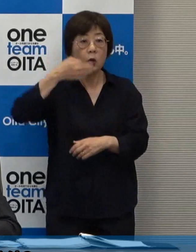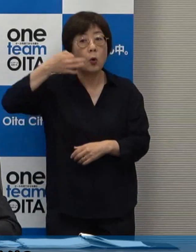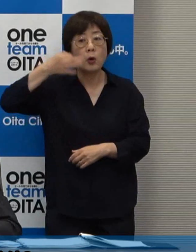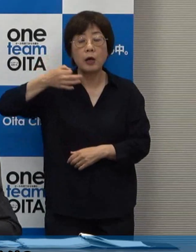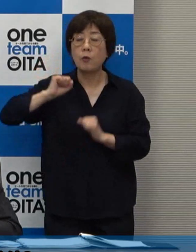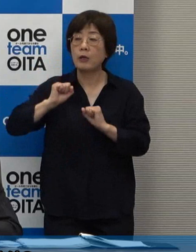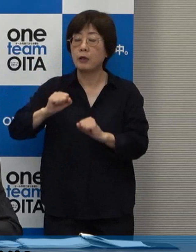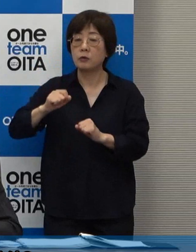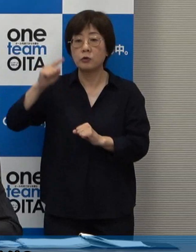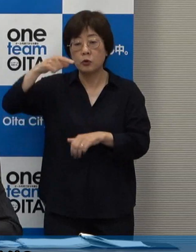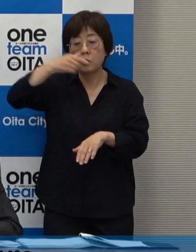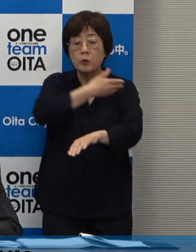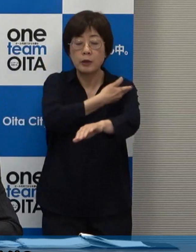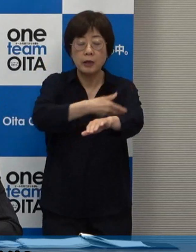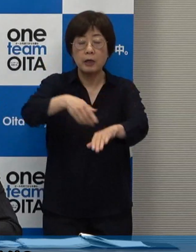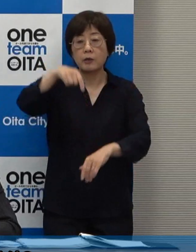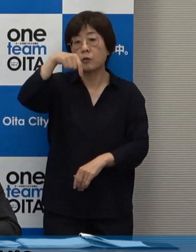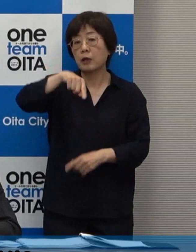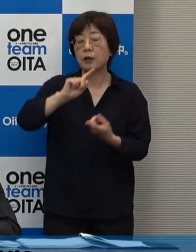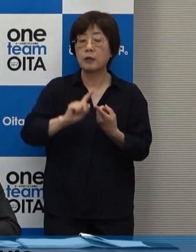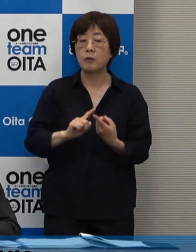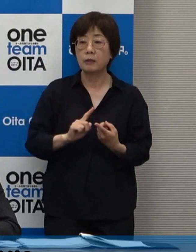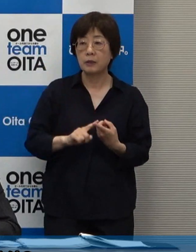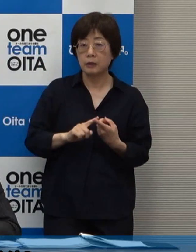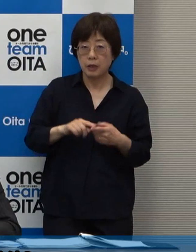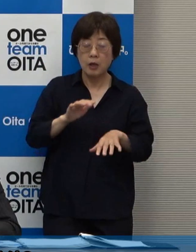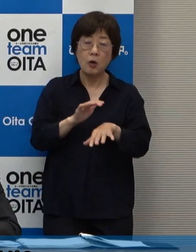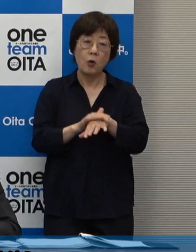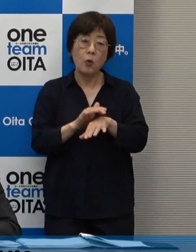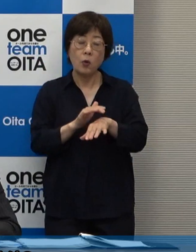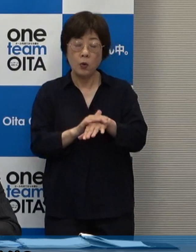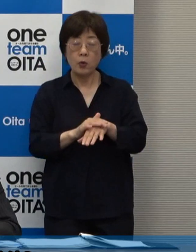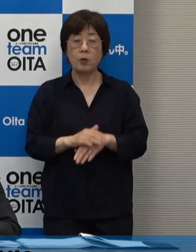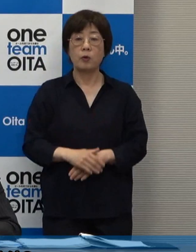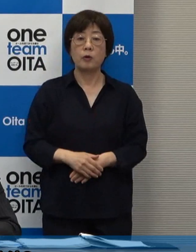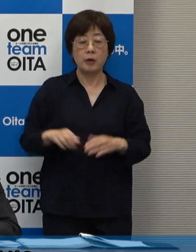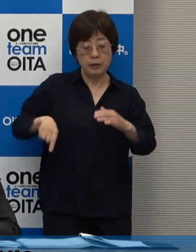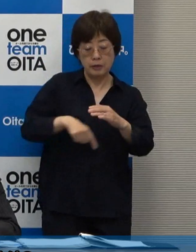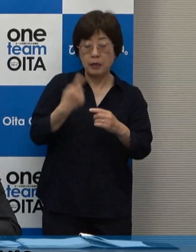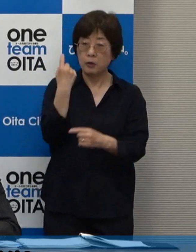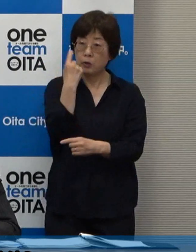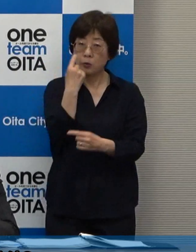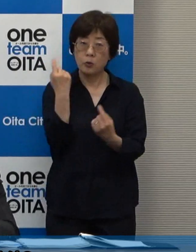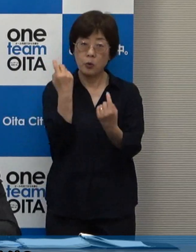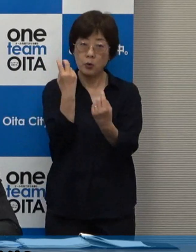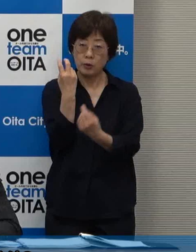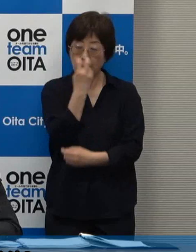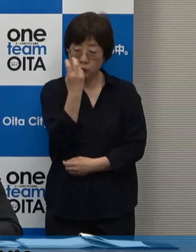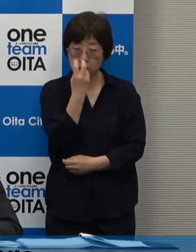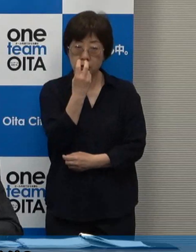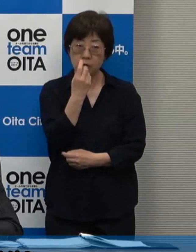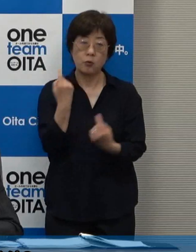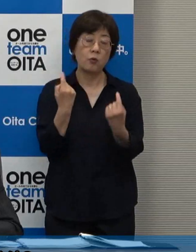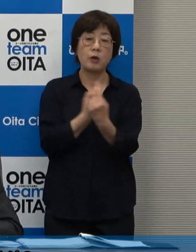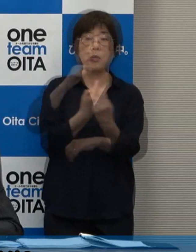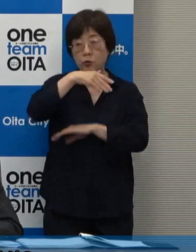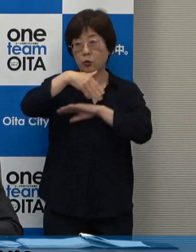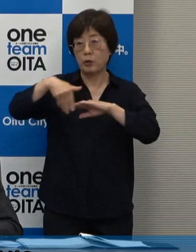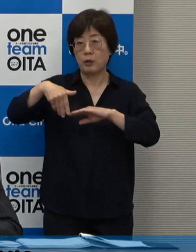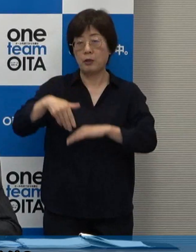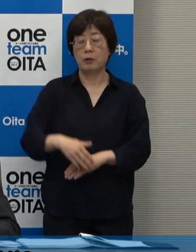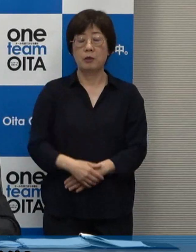ね。その流れの中でやり方、そして内容の検討を変えていくってことです。秋から